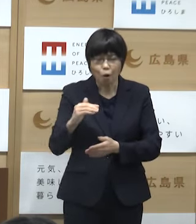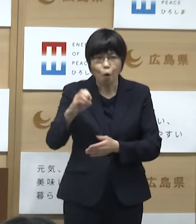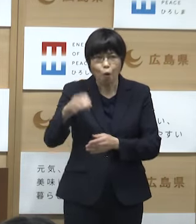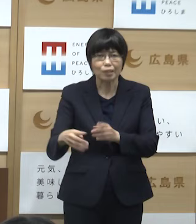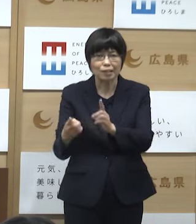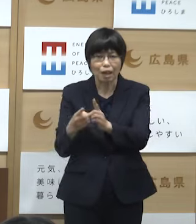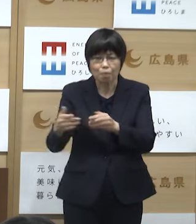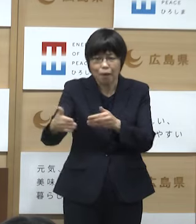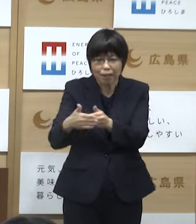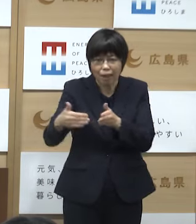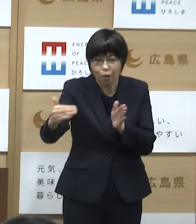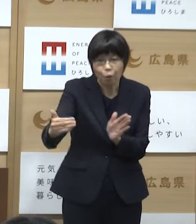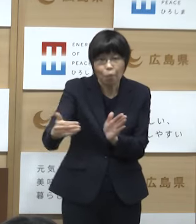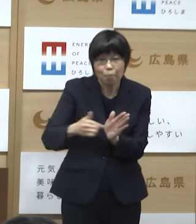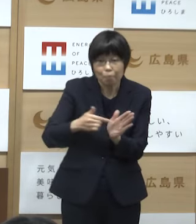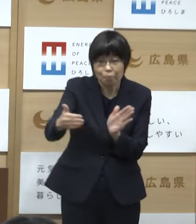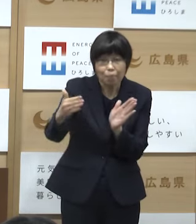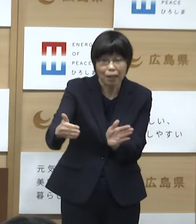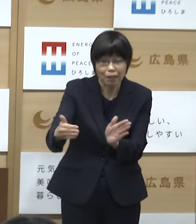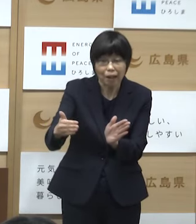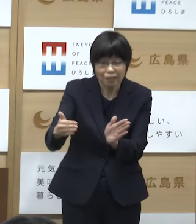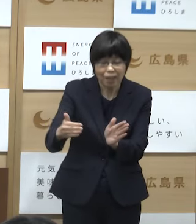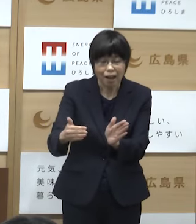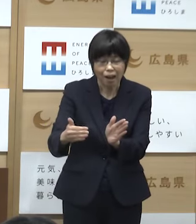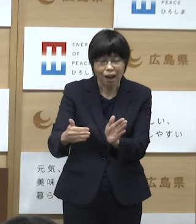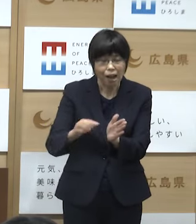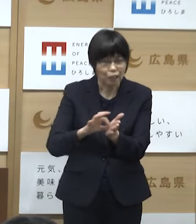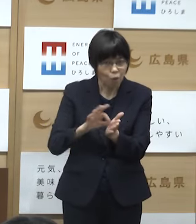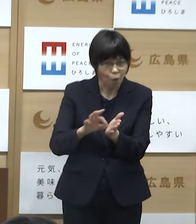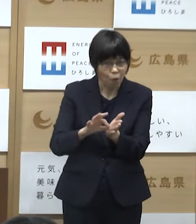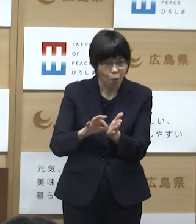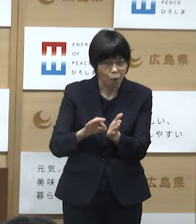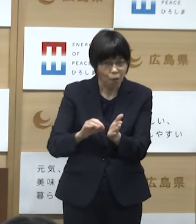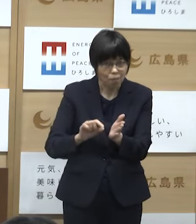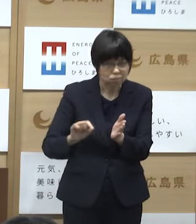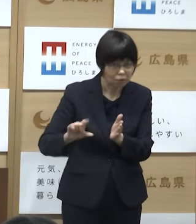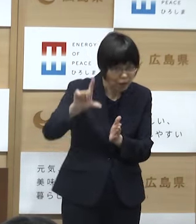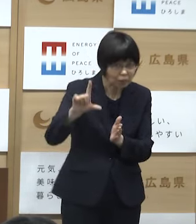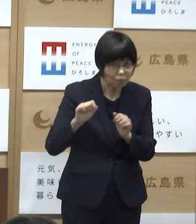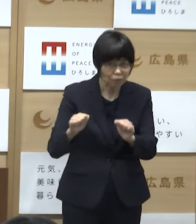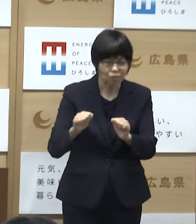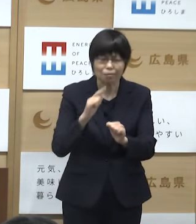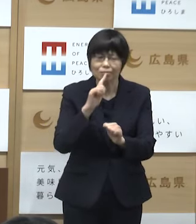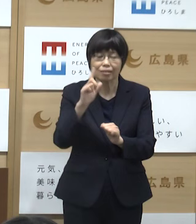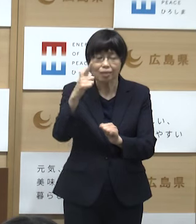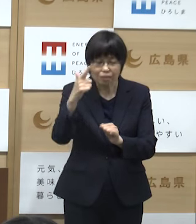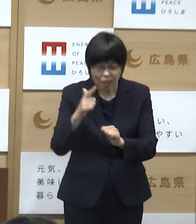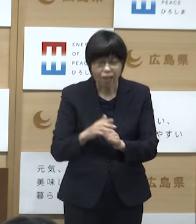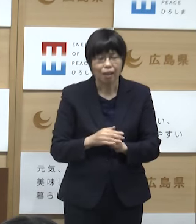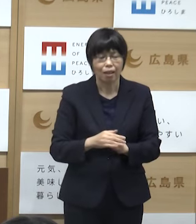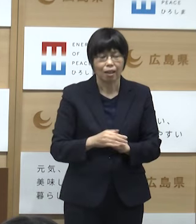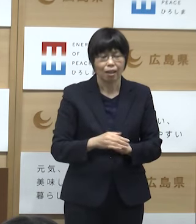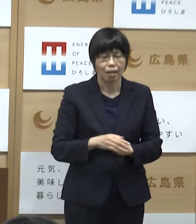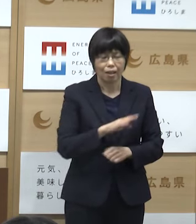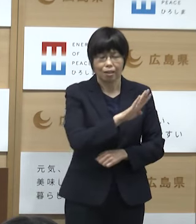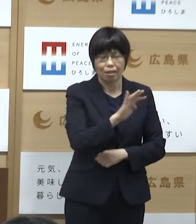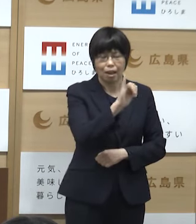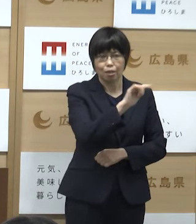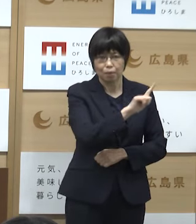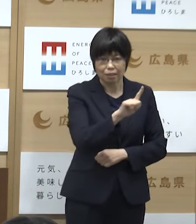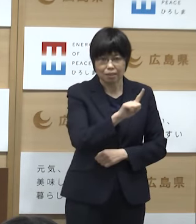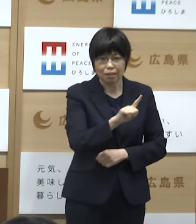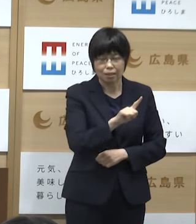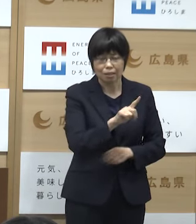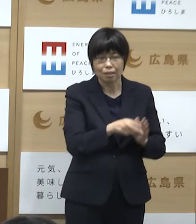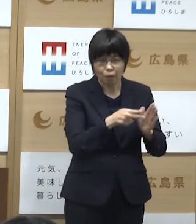か促進しますみたいなことは考えられませんから、警備線との連接であるとか、あるいは